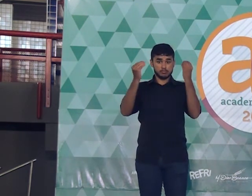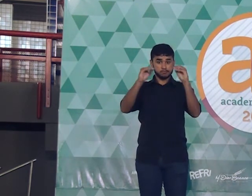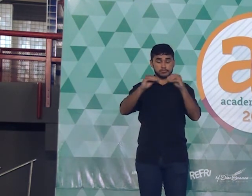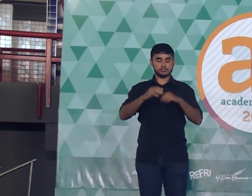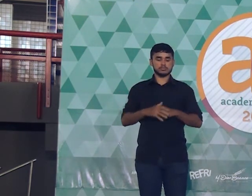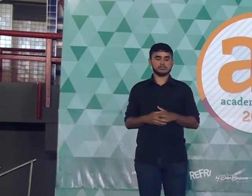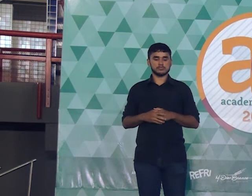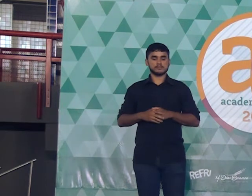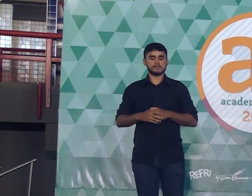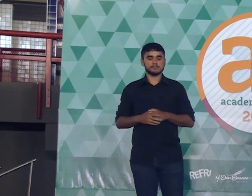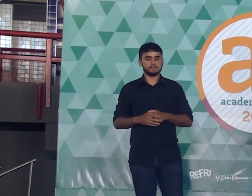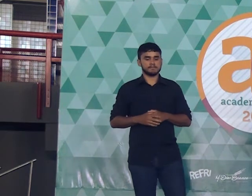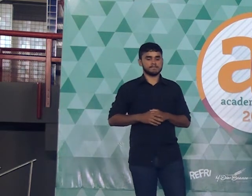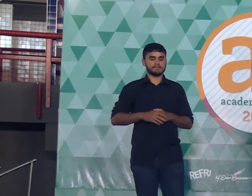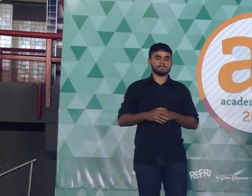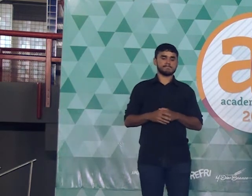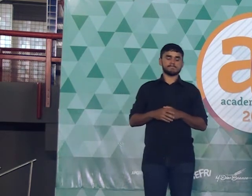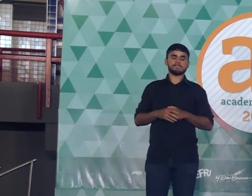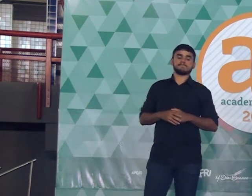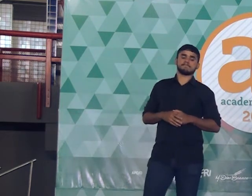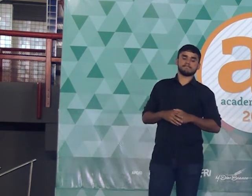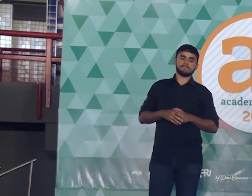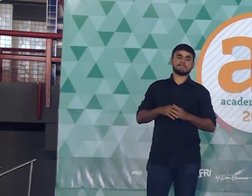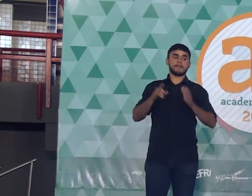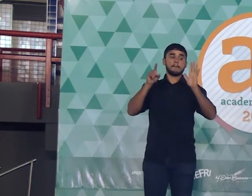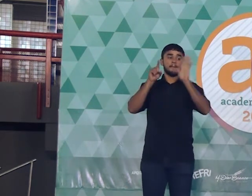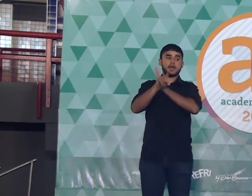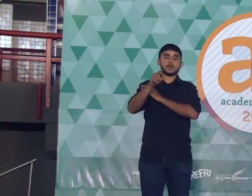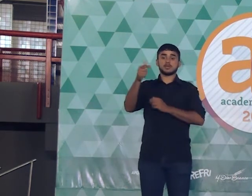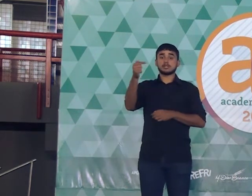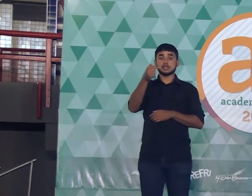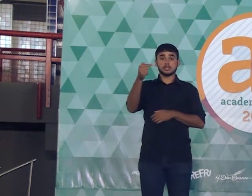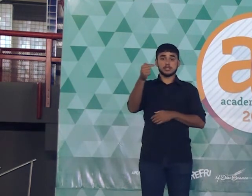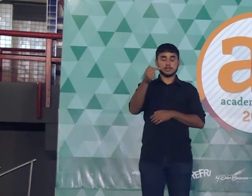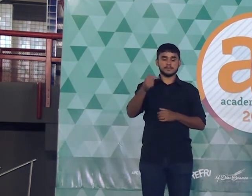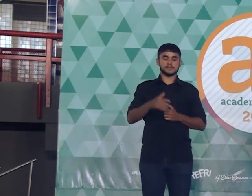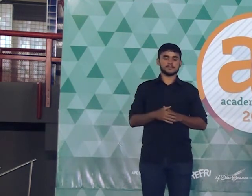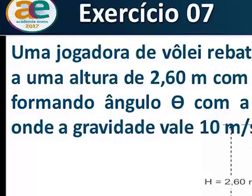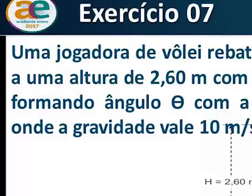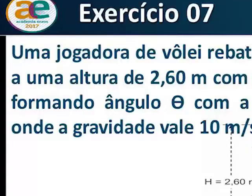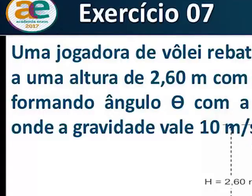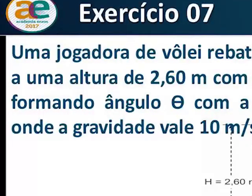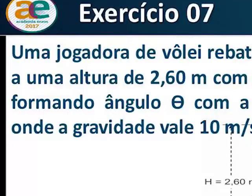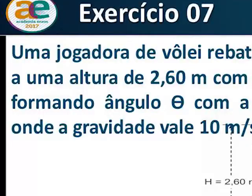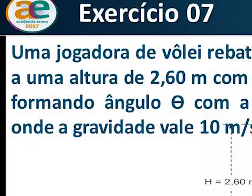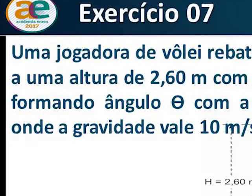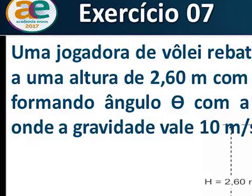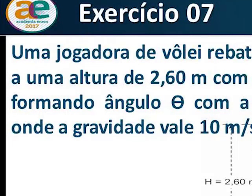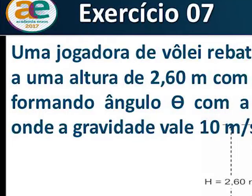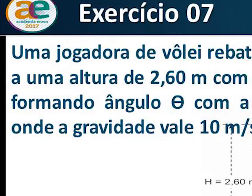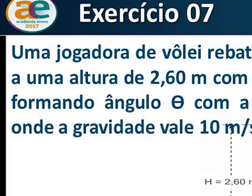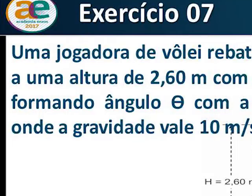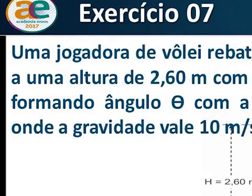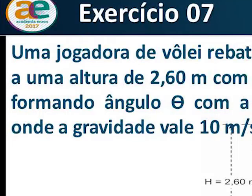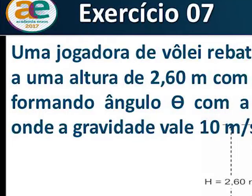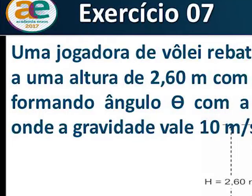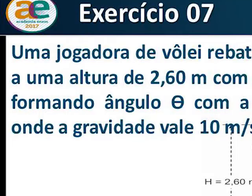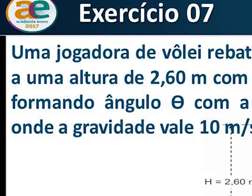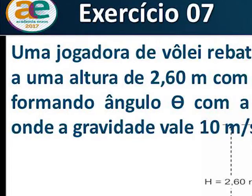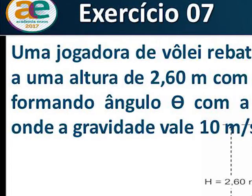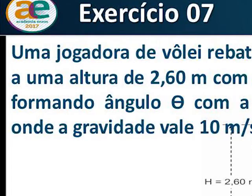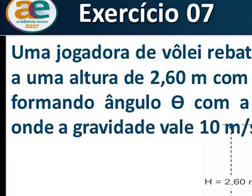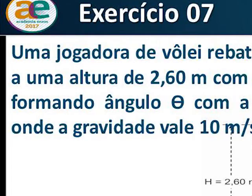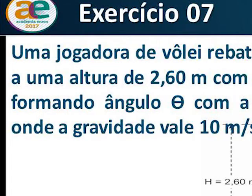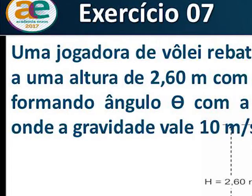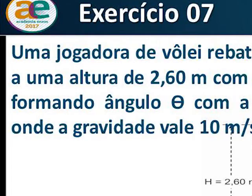Questão seguinte, por favor. Questão de número 7. Uma jogadora de vôlei rebate uma bola na linha da